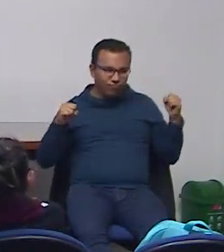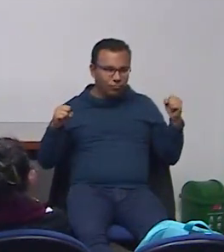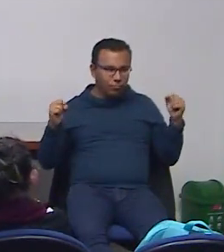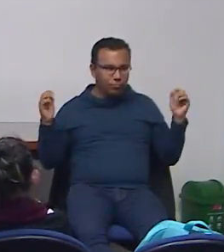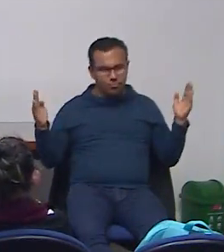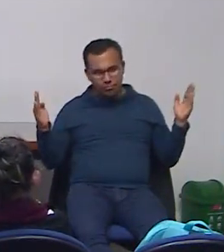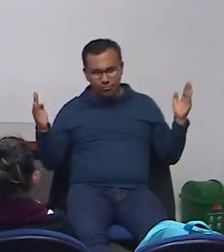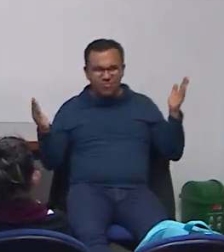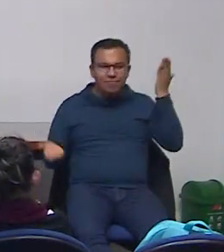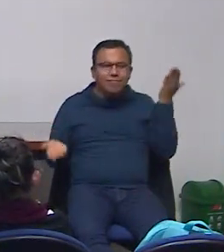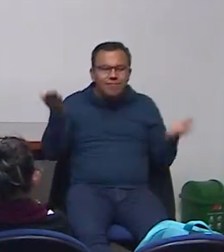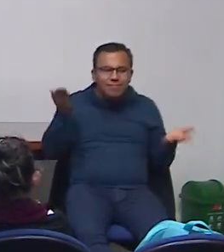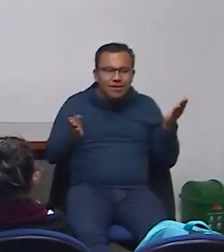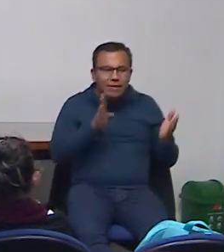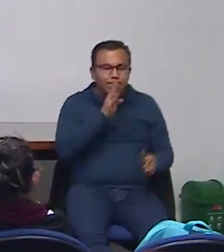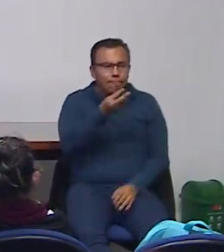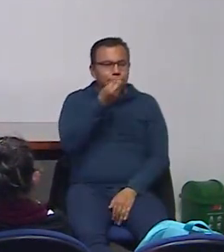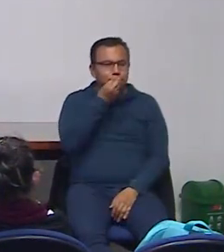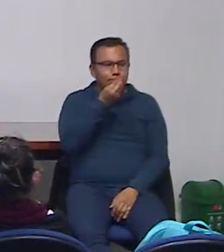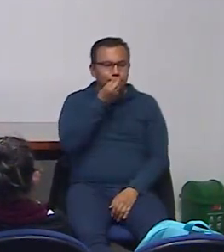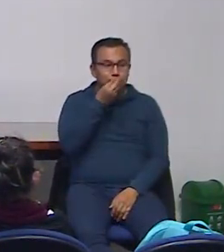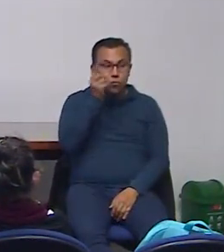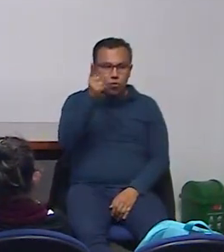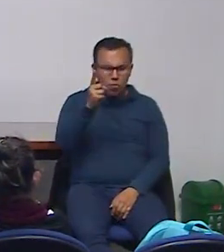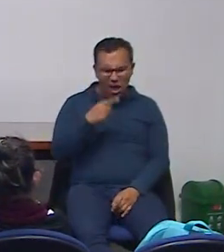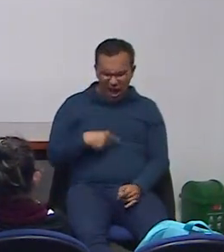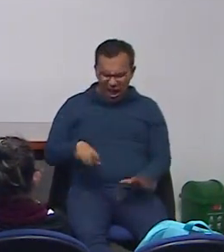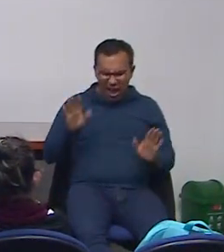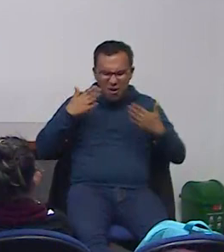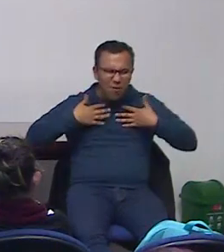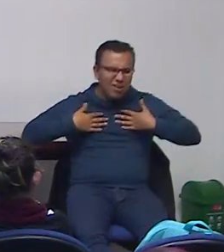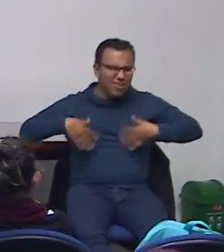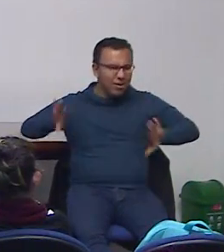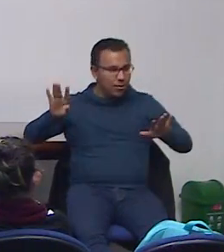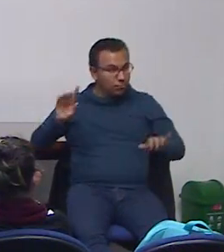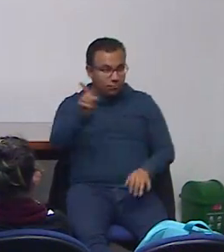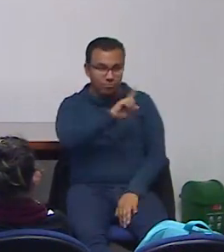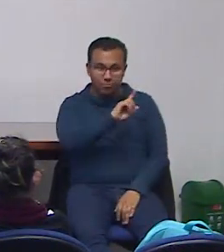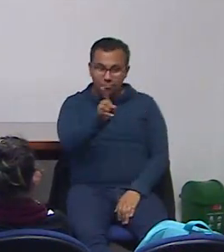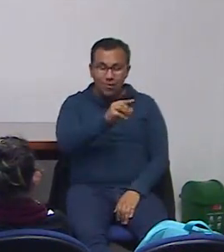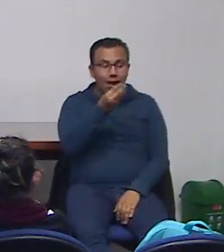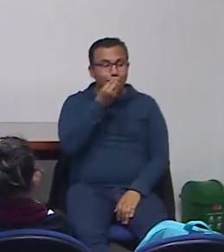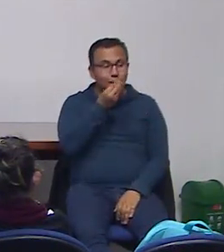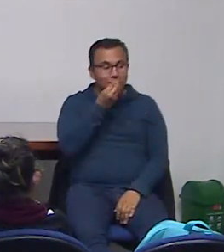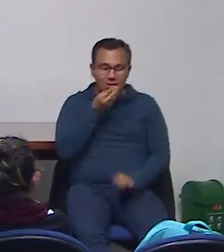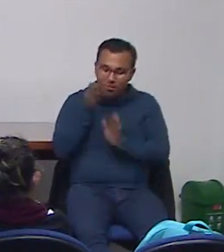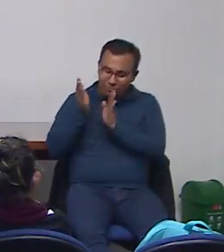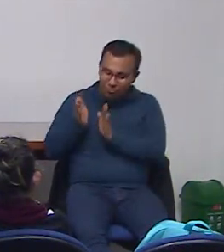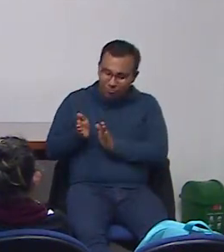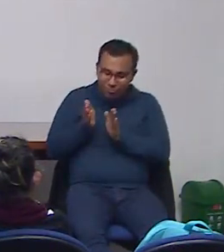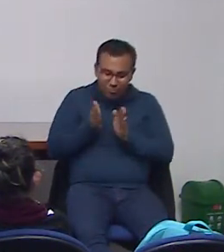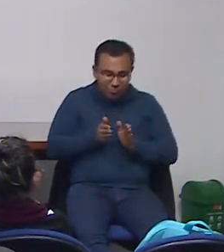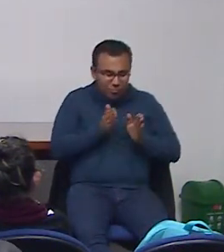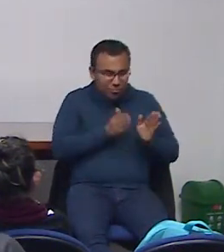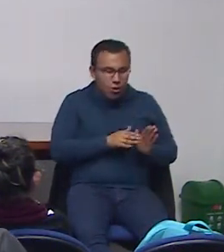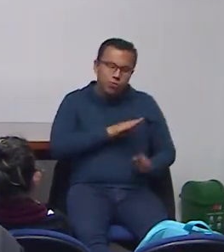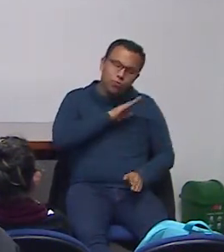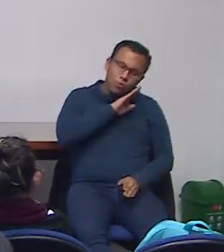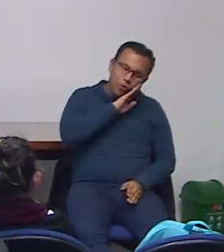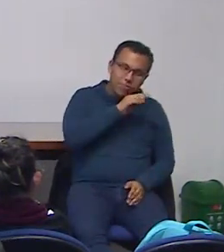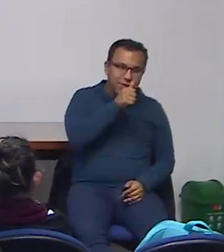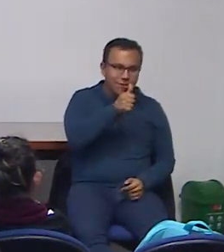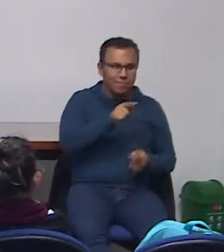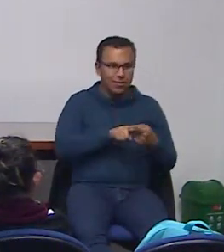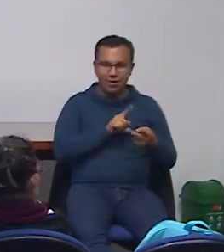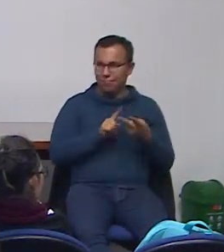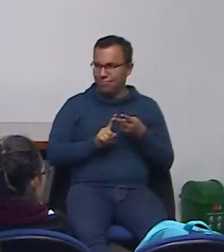todo eso también tiene que ver con la alimentación aunque uno no lo crea los hábitos alimenticios los hábitos de sueño y